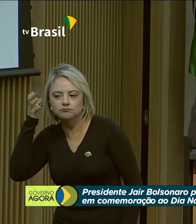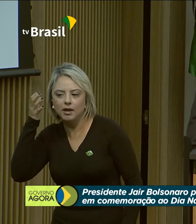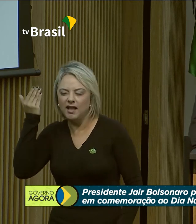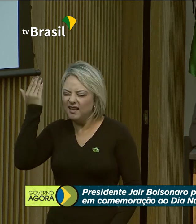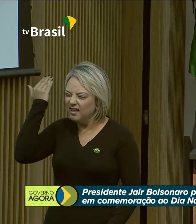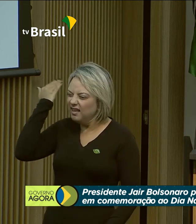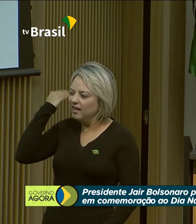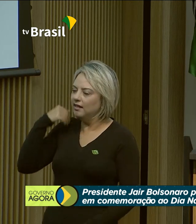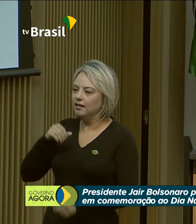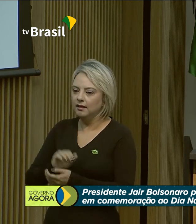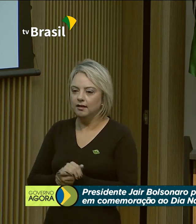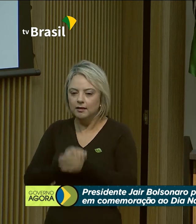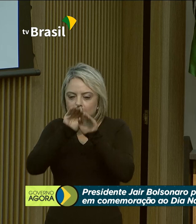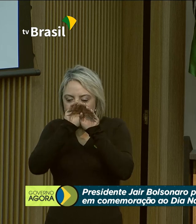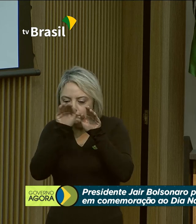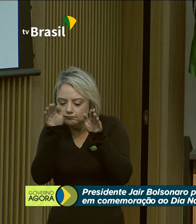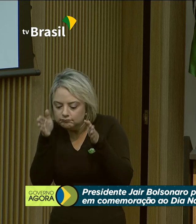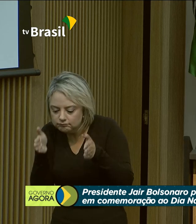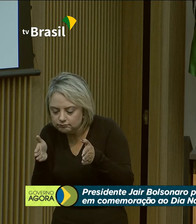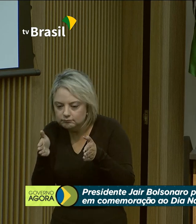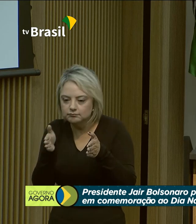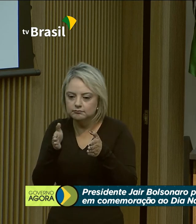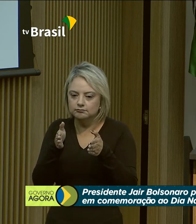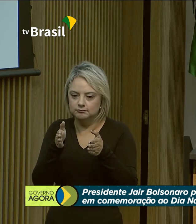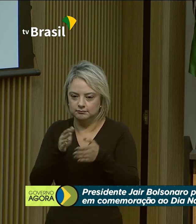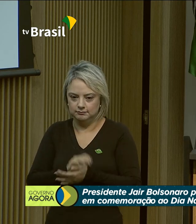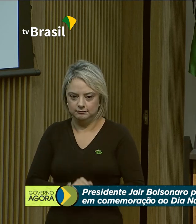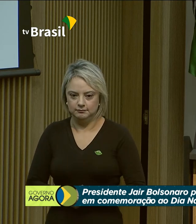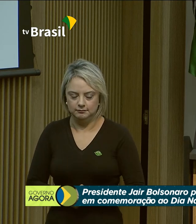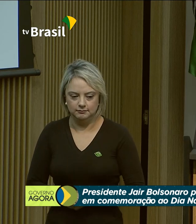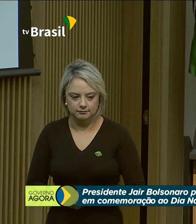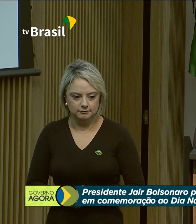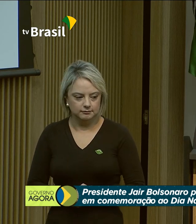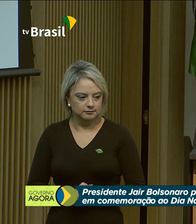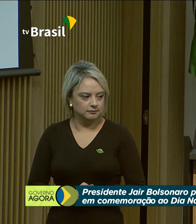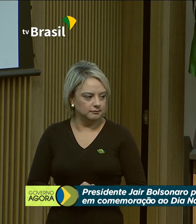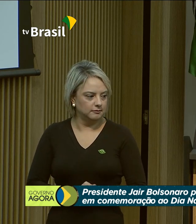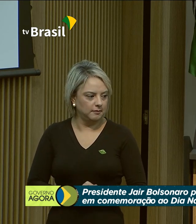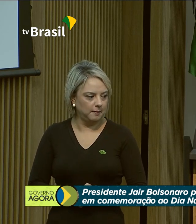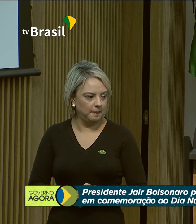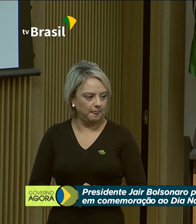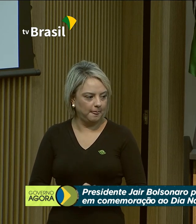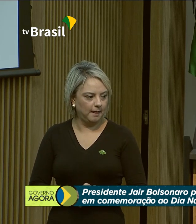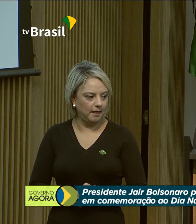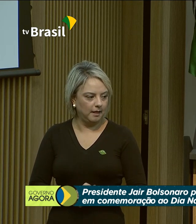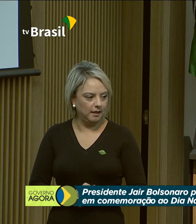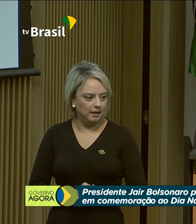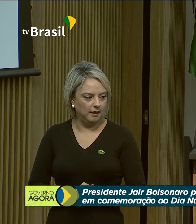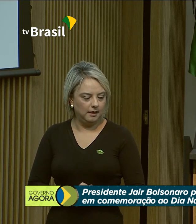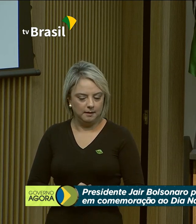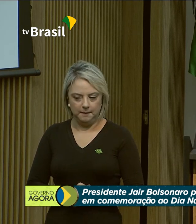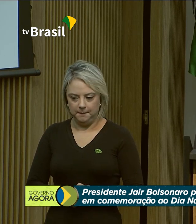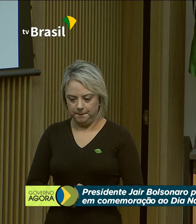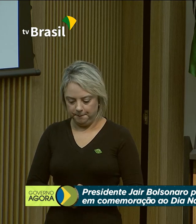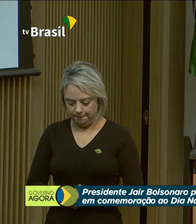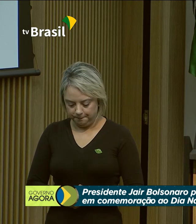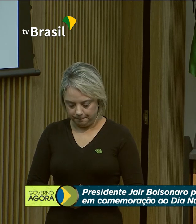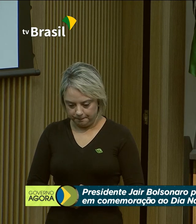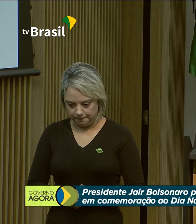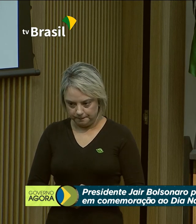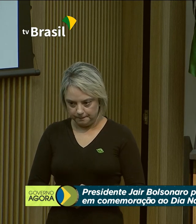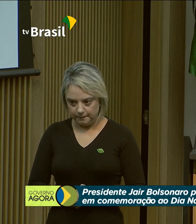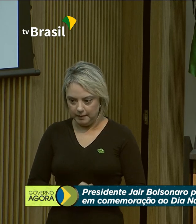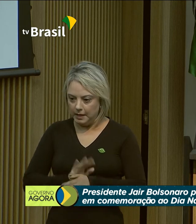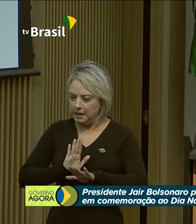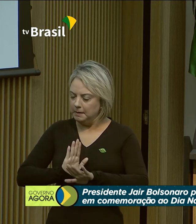aquela capa de couro. E Pedro Luiz era outro também.